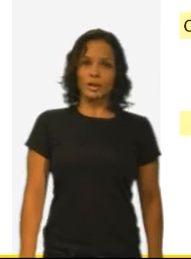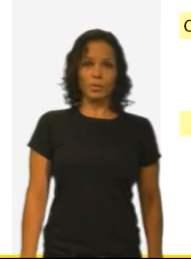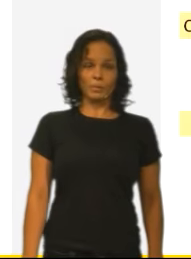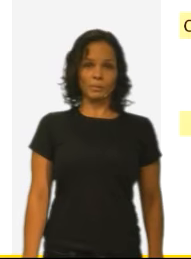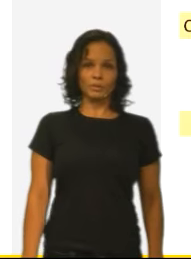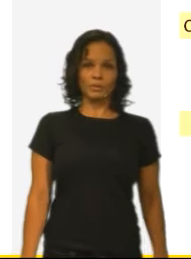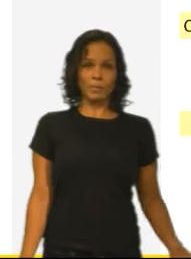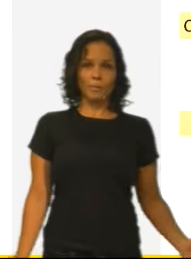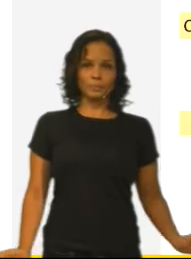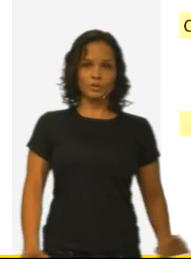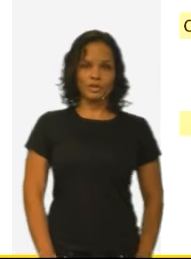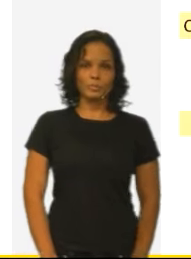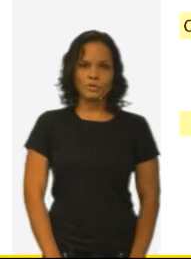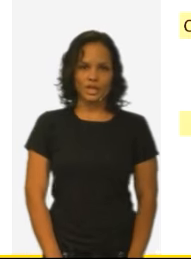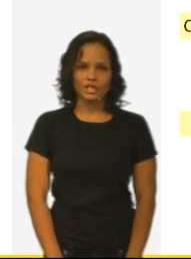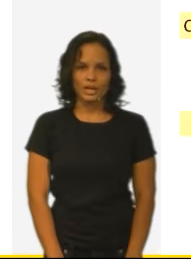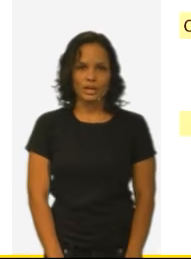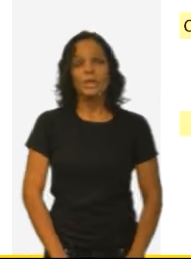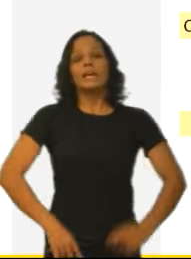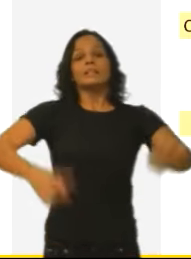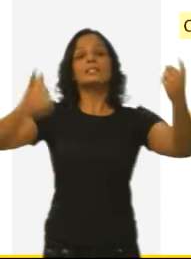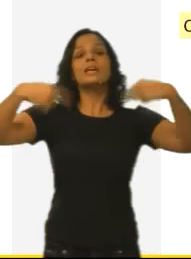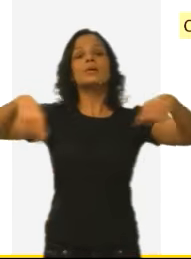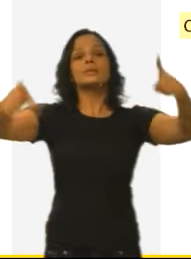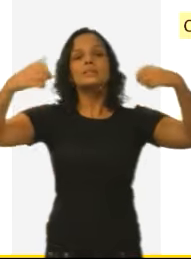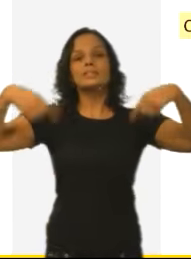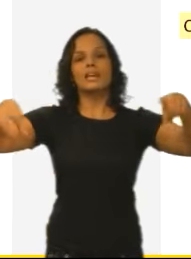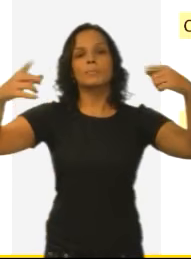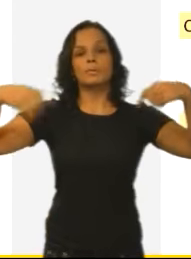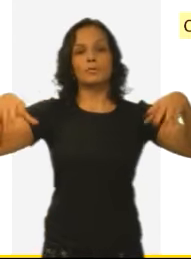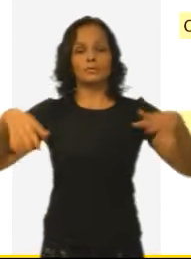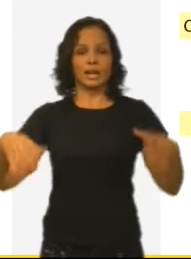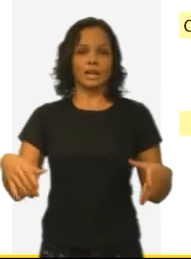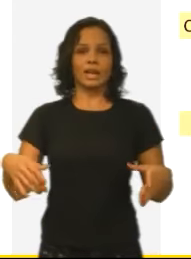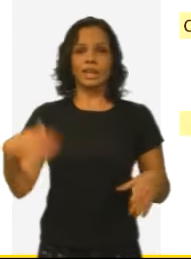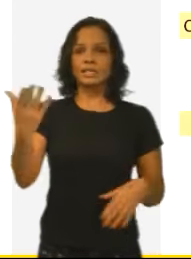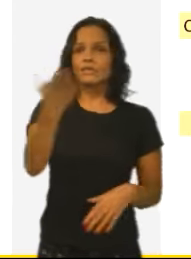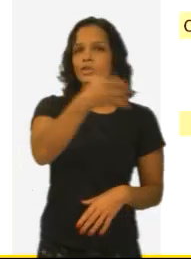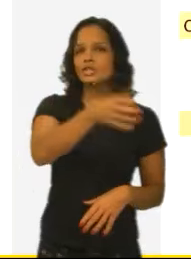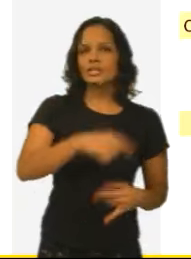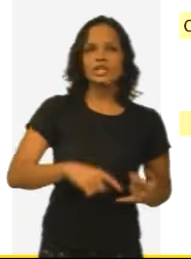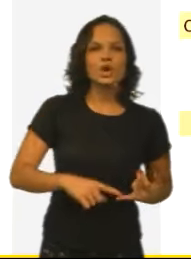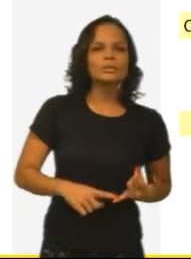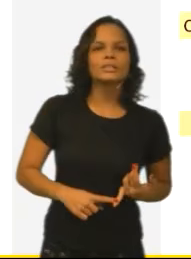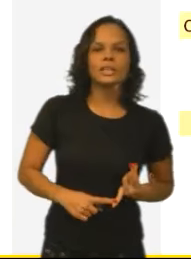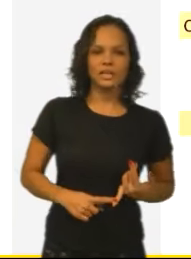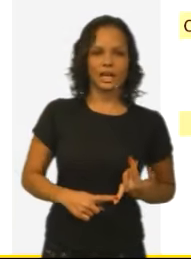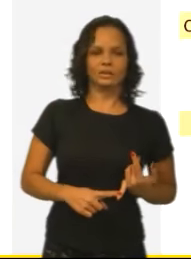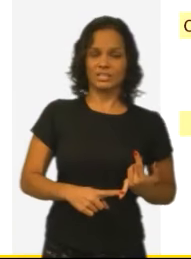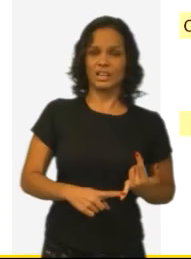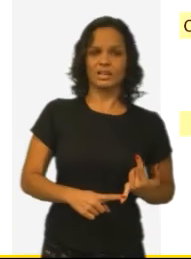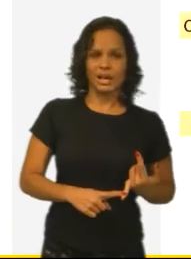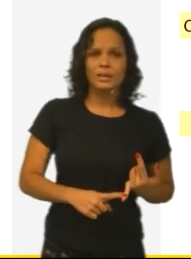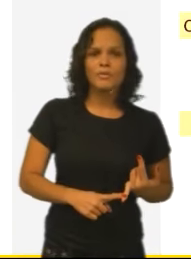um complemento verbal do tipo objeto direto. Se eu quiser aprofundar na análise, eu vou dizer que ontem está ligado ao